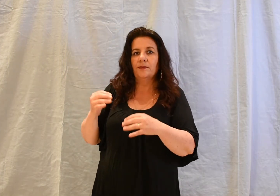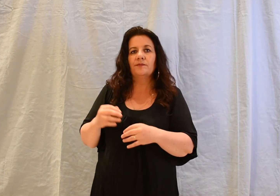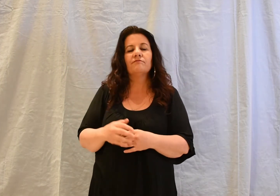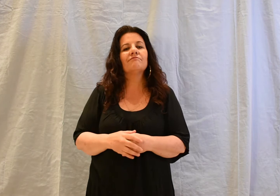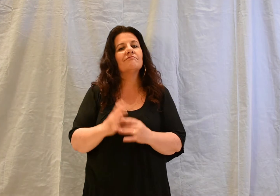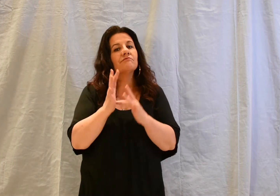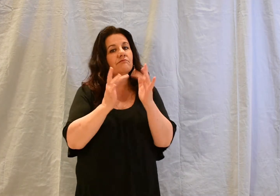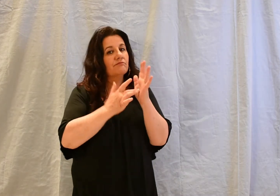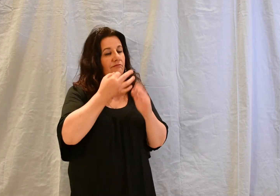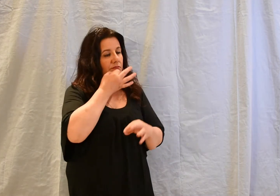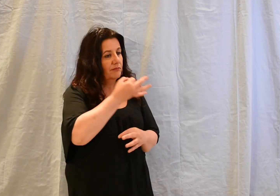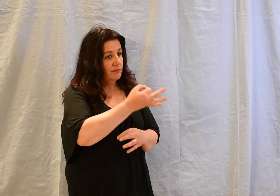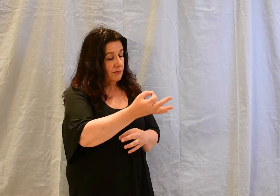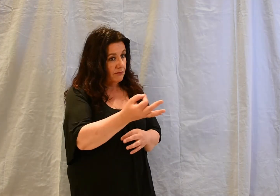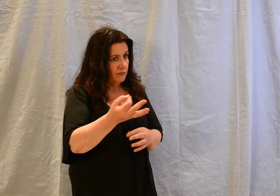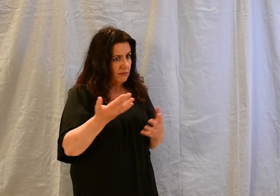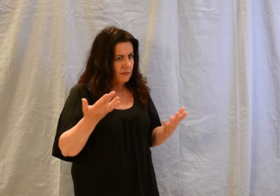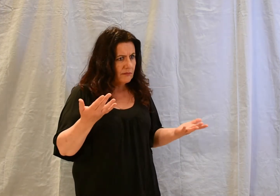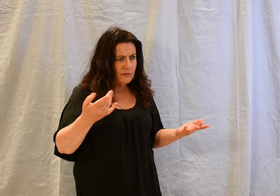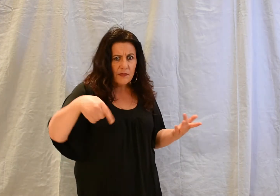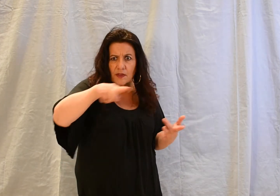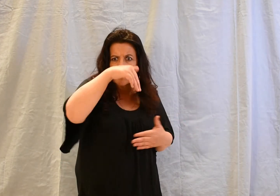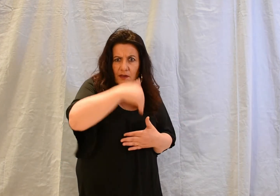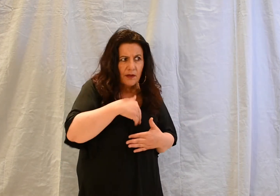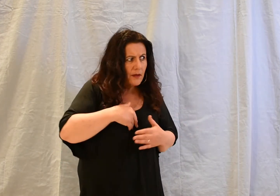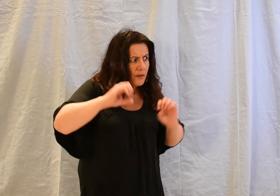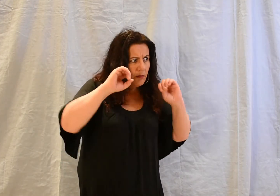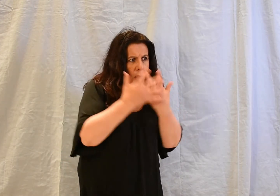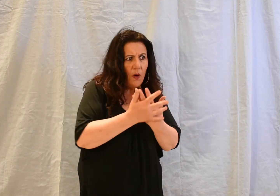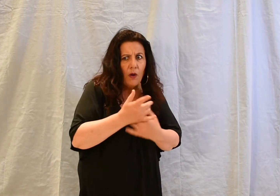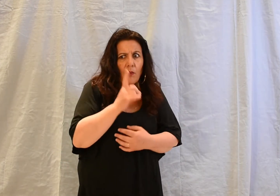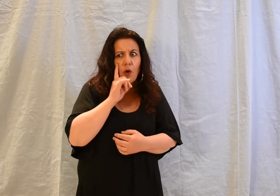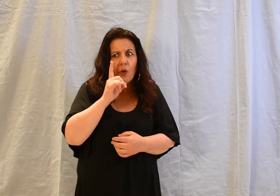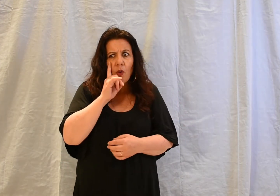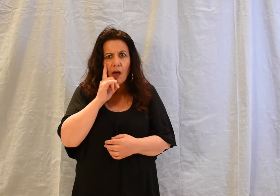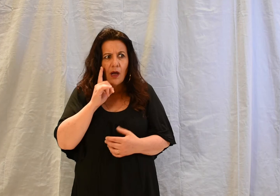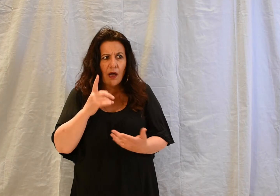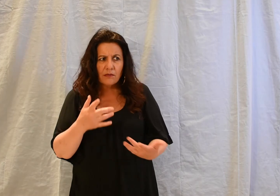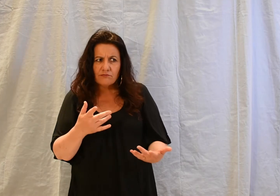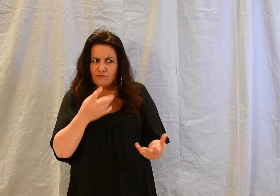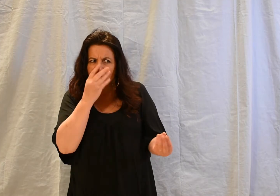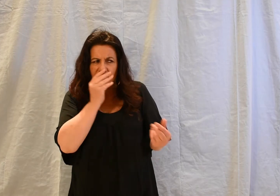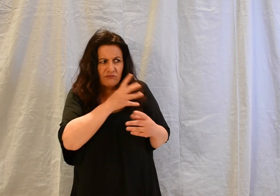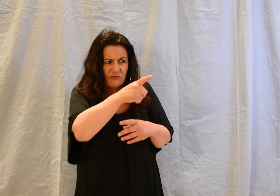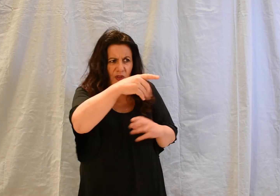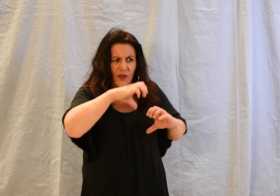Jésus leur dit « Pourquoi êtes-vous bouleversés ? Et pourquoi ces pensées qui surgissent de votre